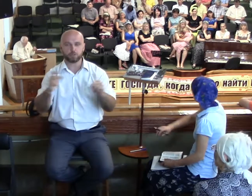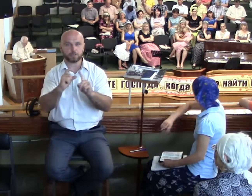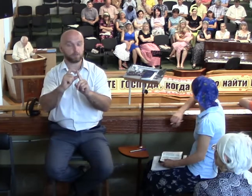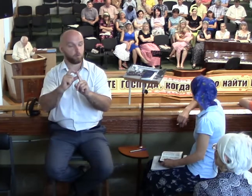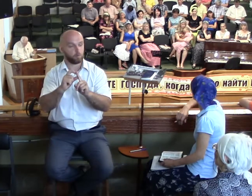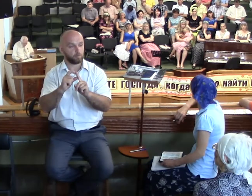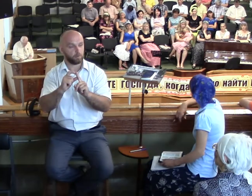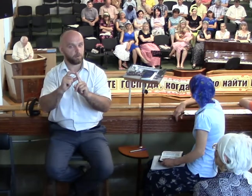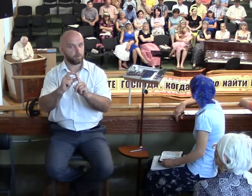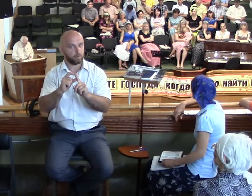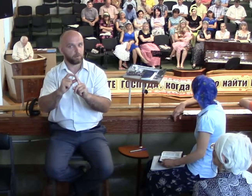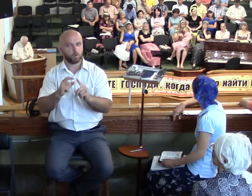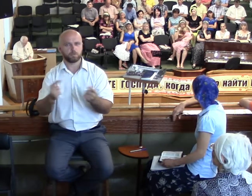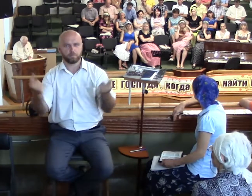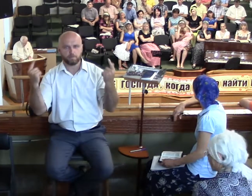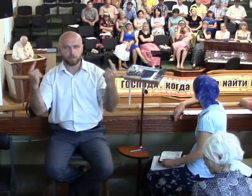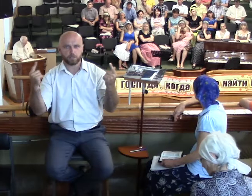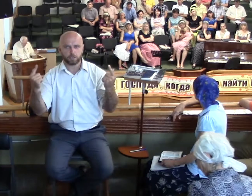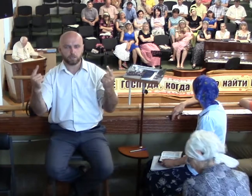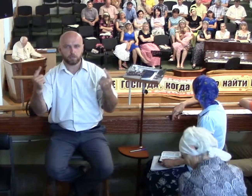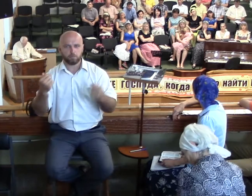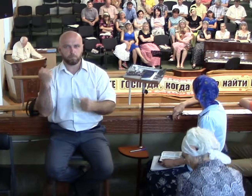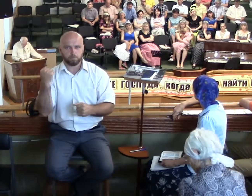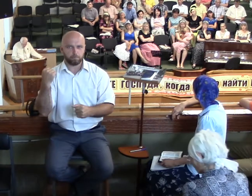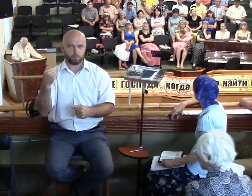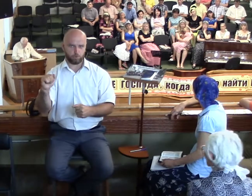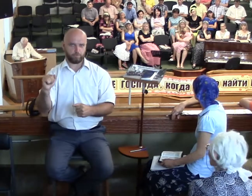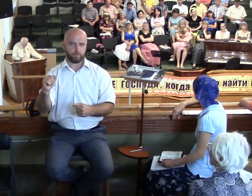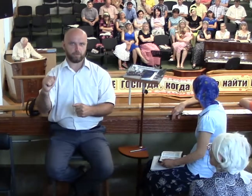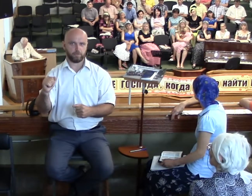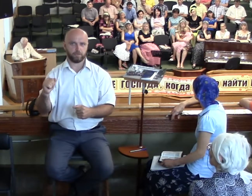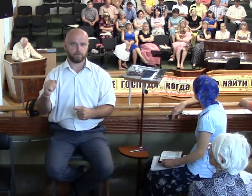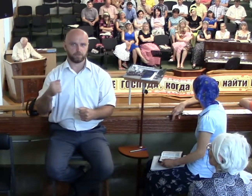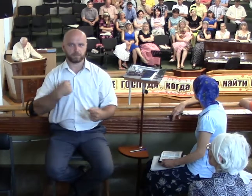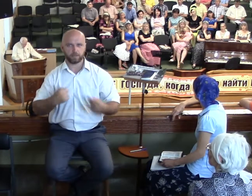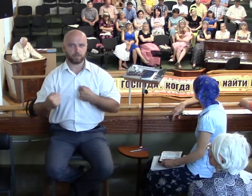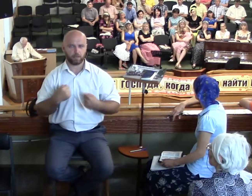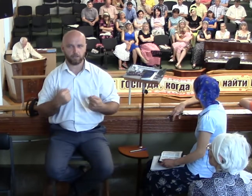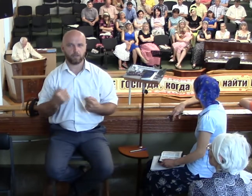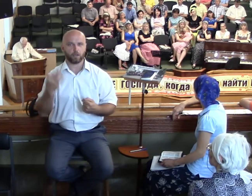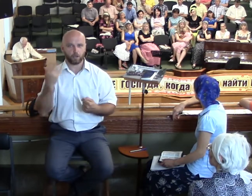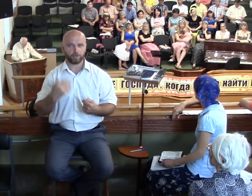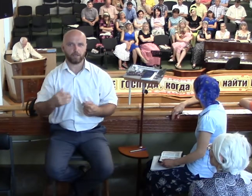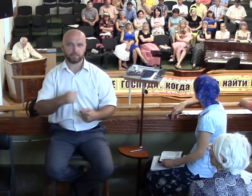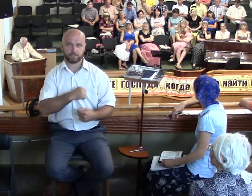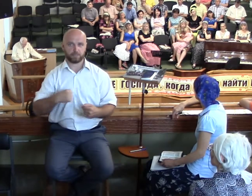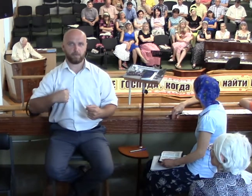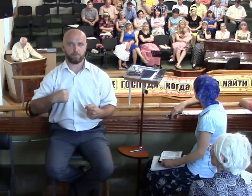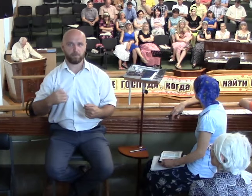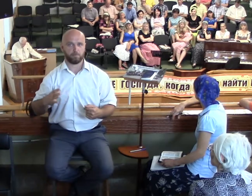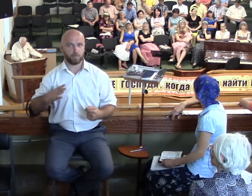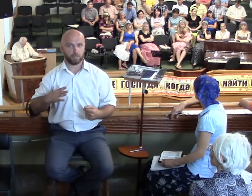выдержали великий подвиг страданий, то сами среди поношений и скорбей, служа зрелищем для